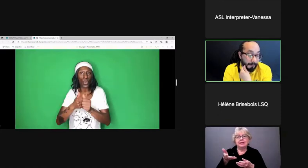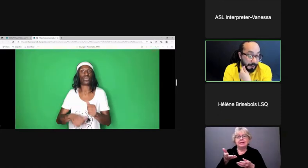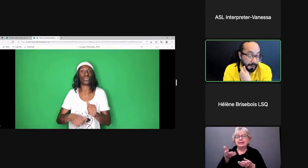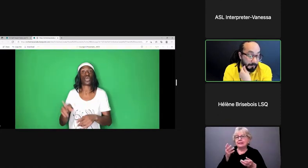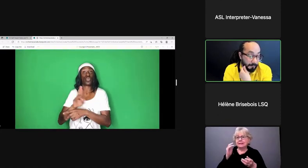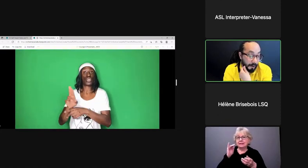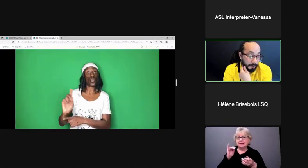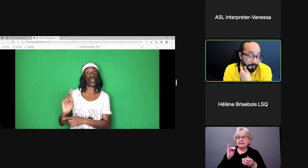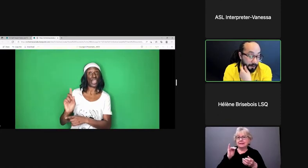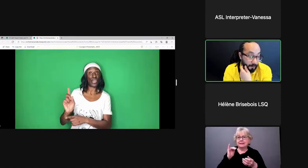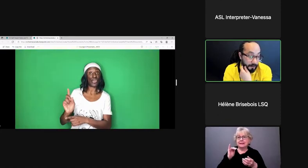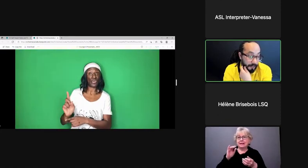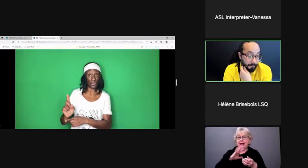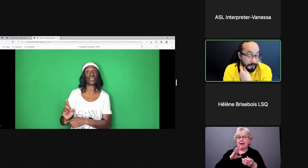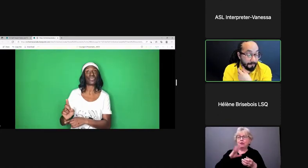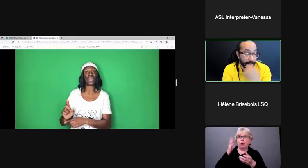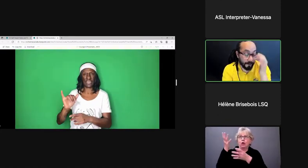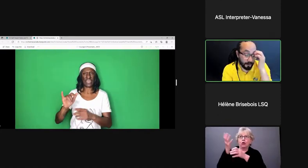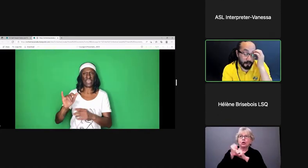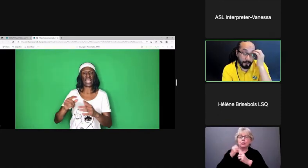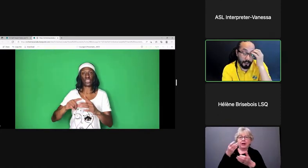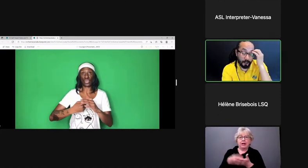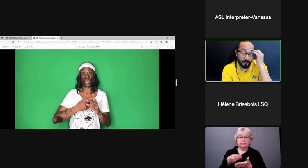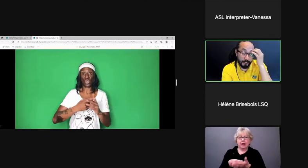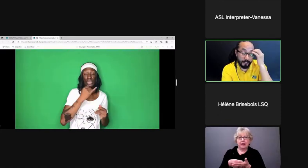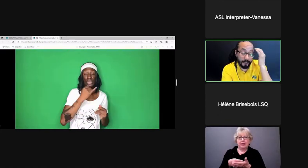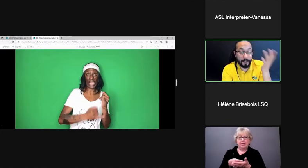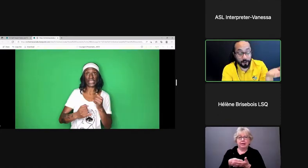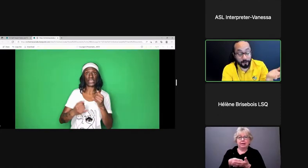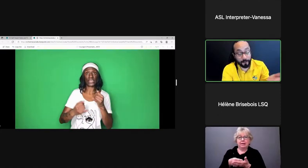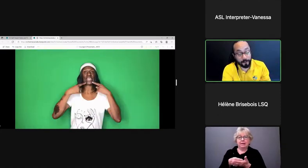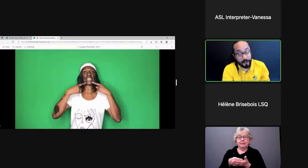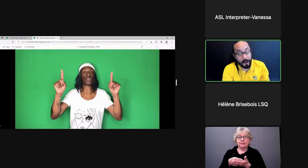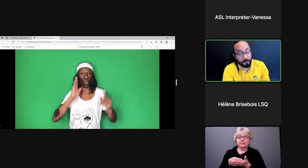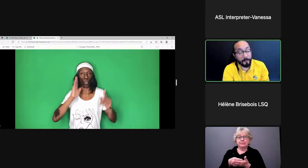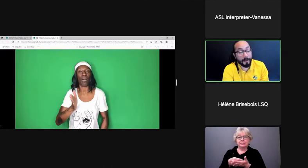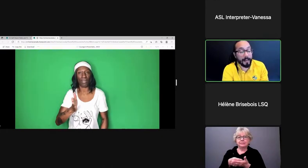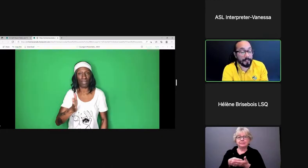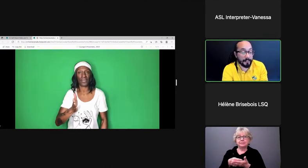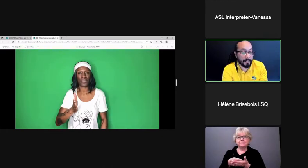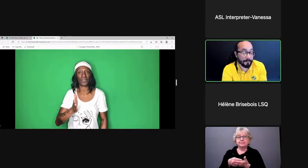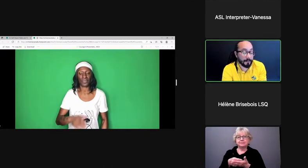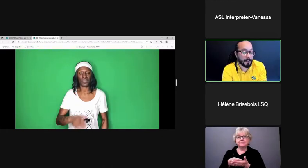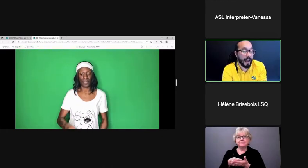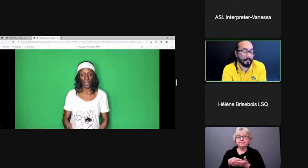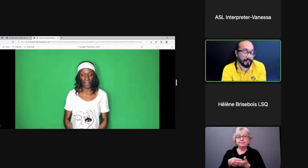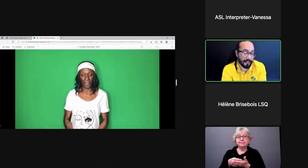recevez du financement, vous voulez donc,